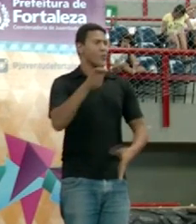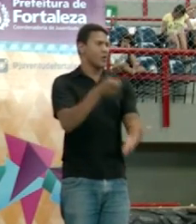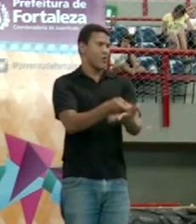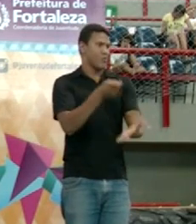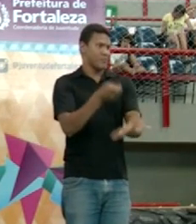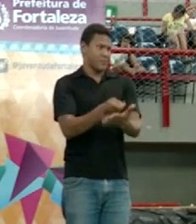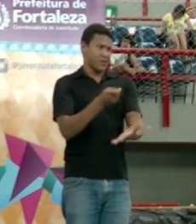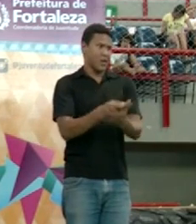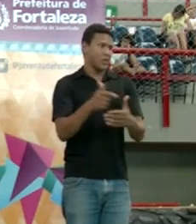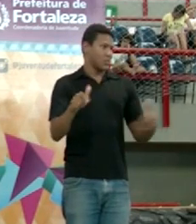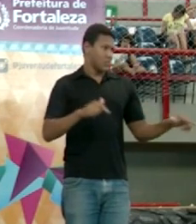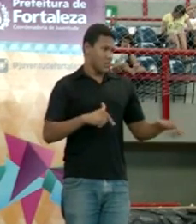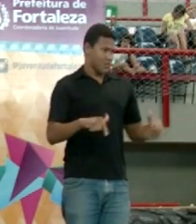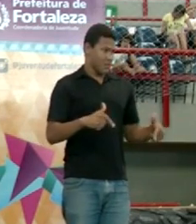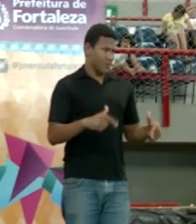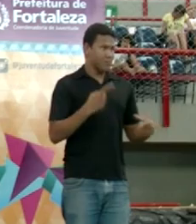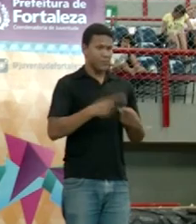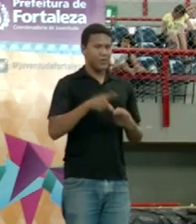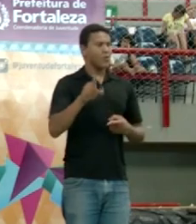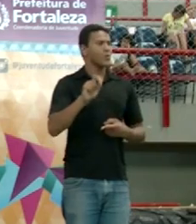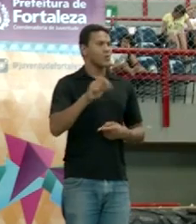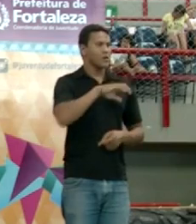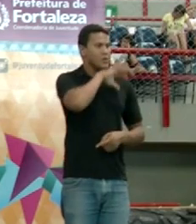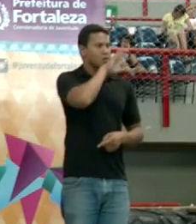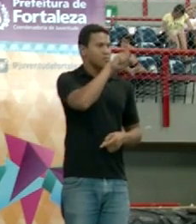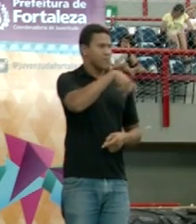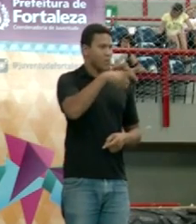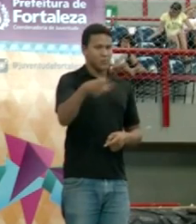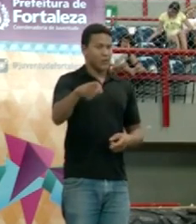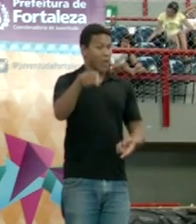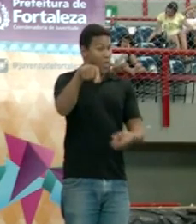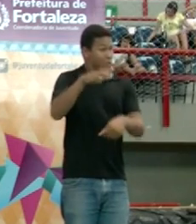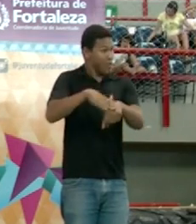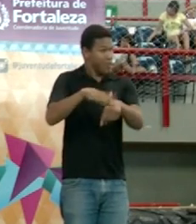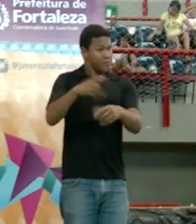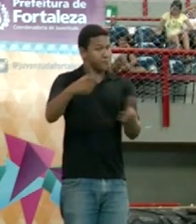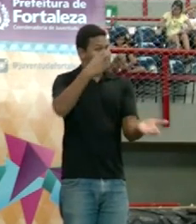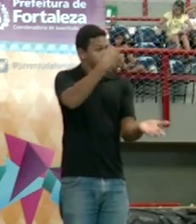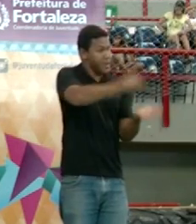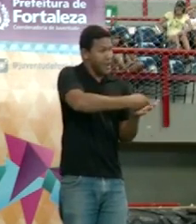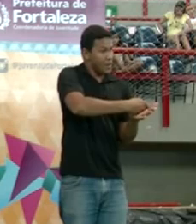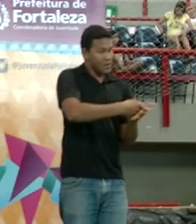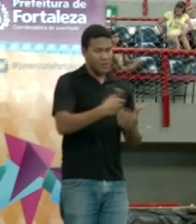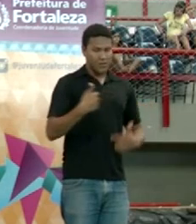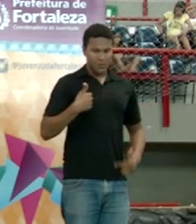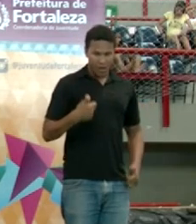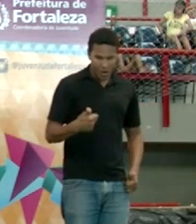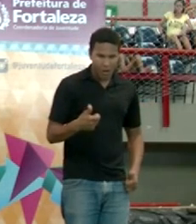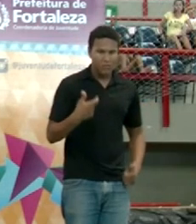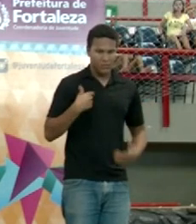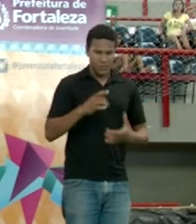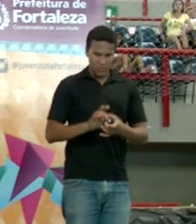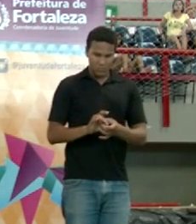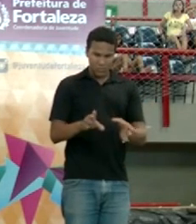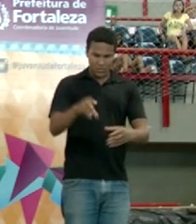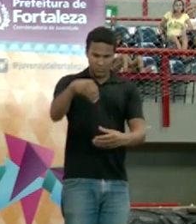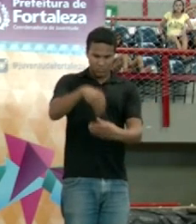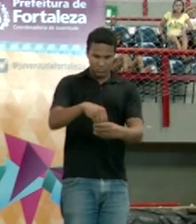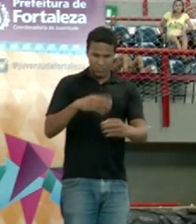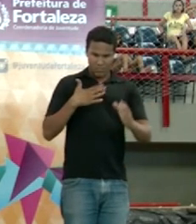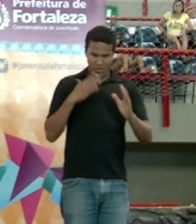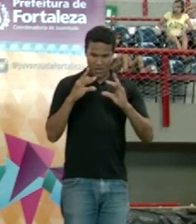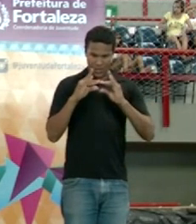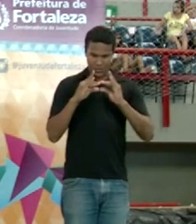obrigações. São impostos que ele paga para poder ficar dentro do feudo. Primeiro imposto que ele paga é a